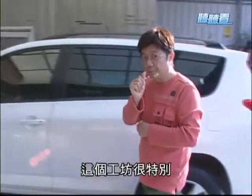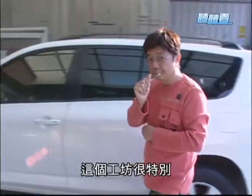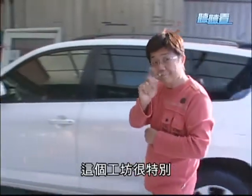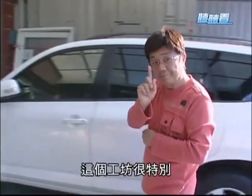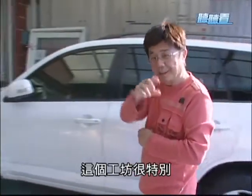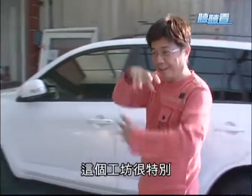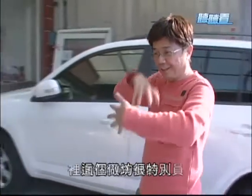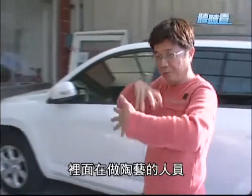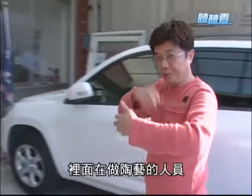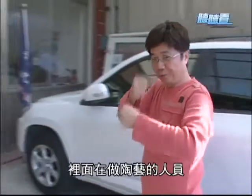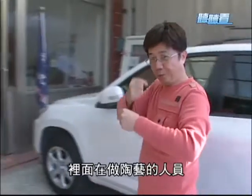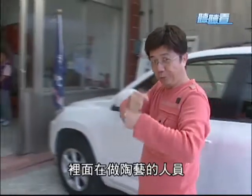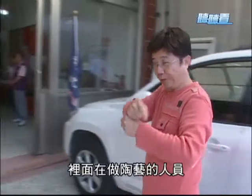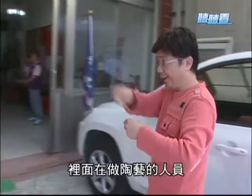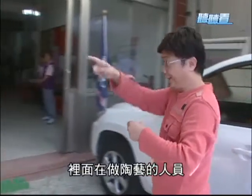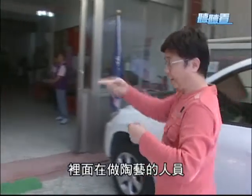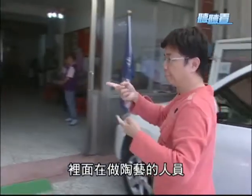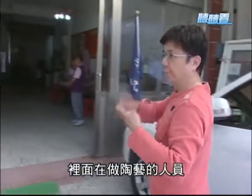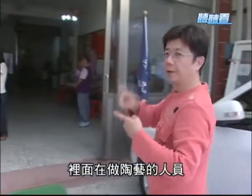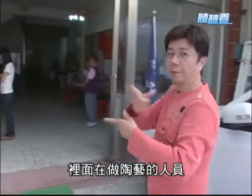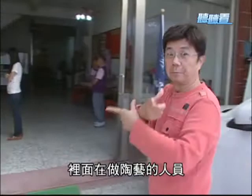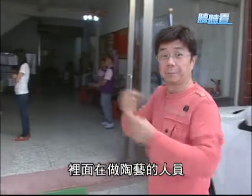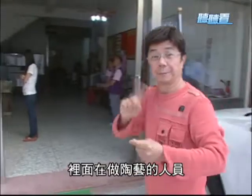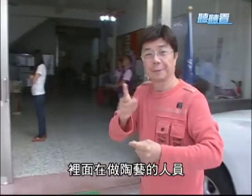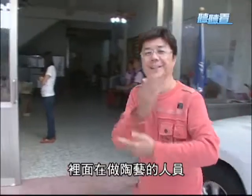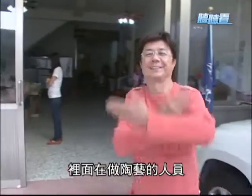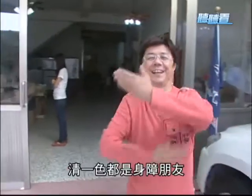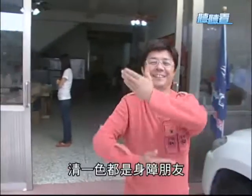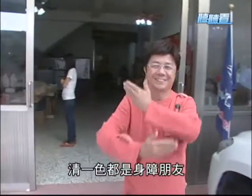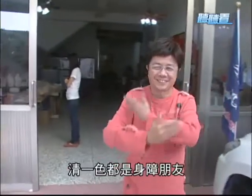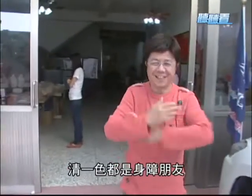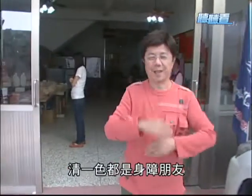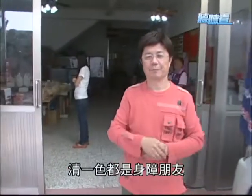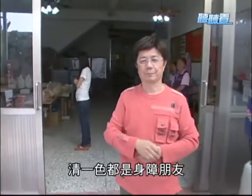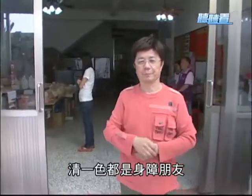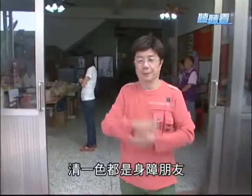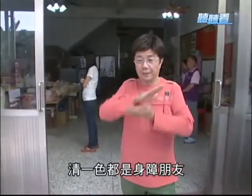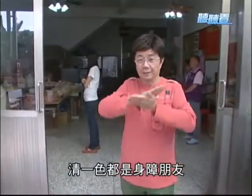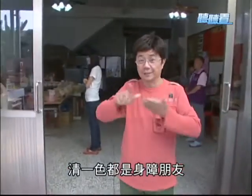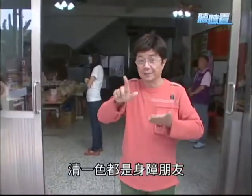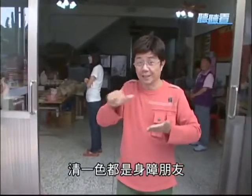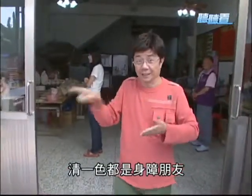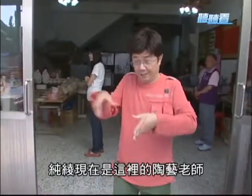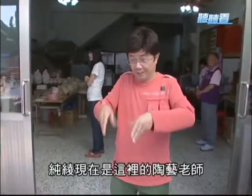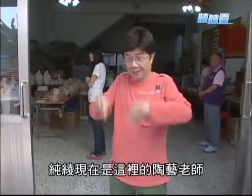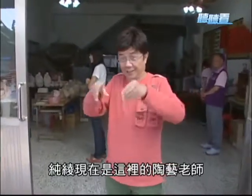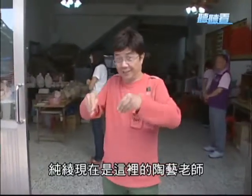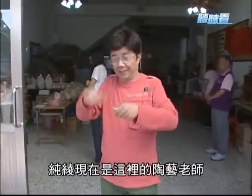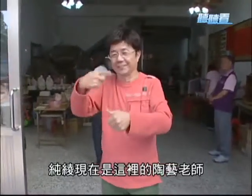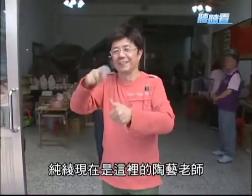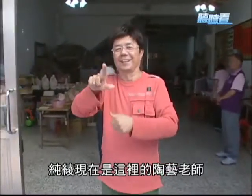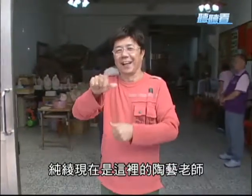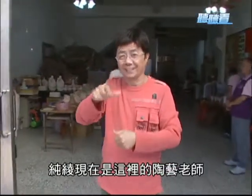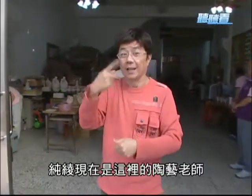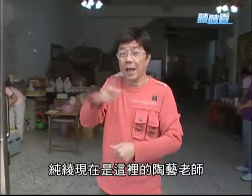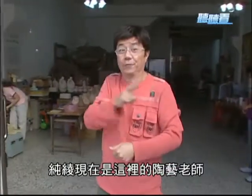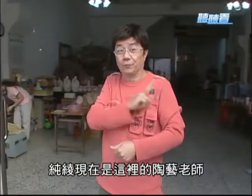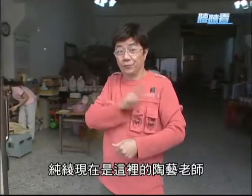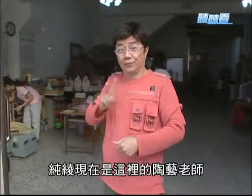别，里面呢，在做陶艺的人员呢，清一色都是身障朋友。纯玲现在是这里的陶艺老师，也